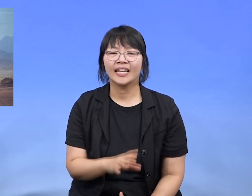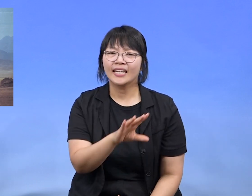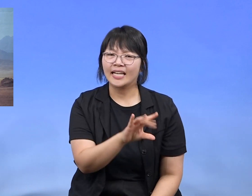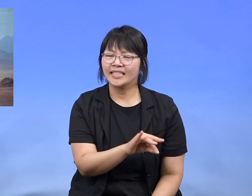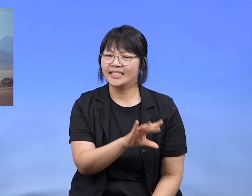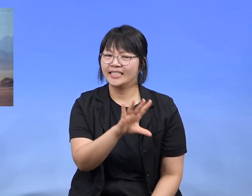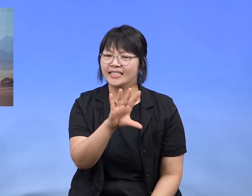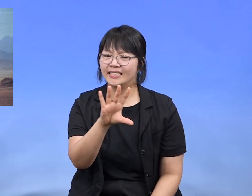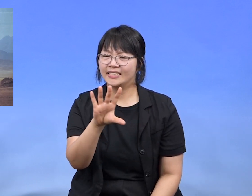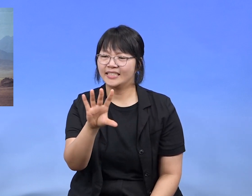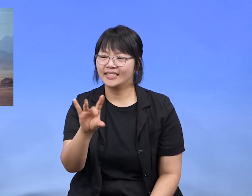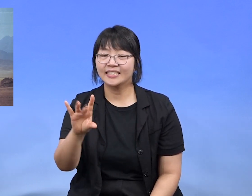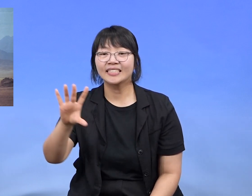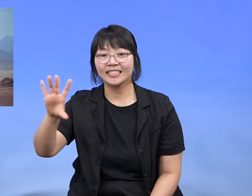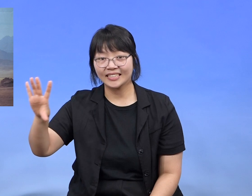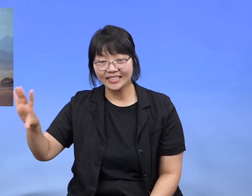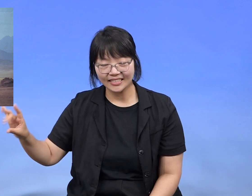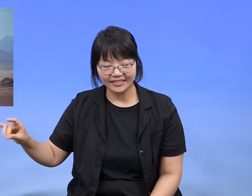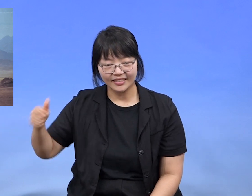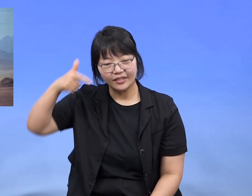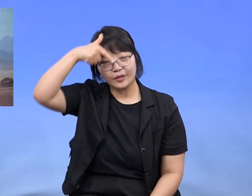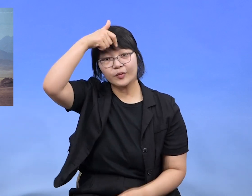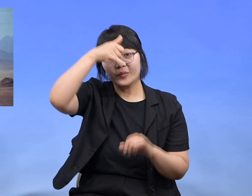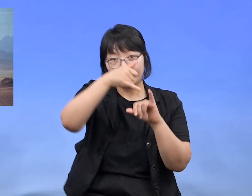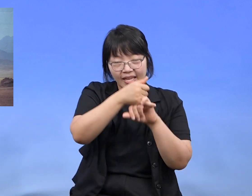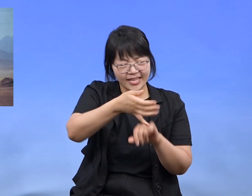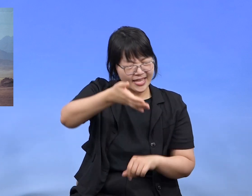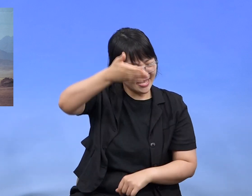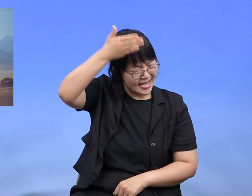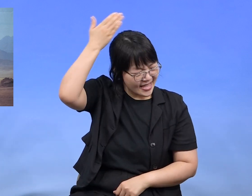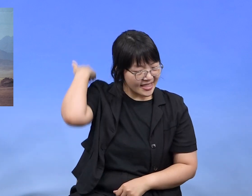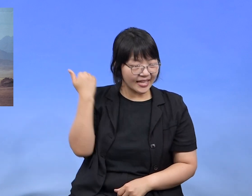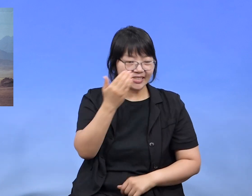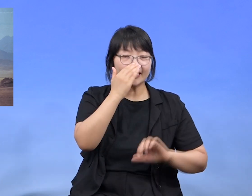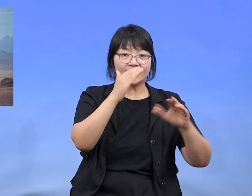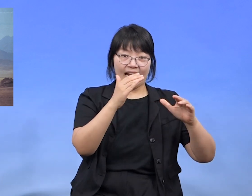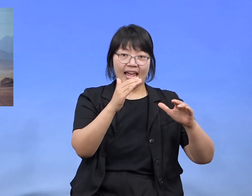때로 고대 이스라엘에서 사용된 등잔 중에는